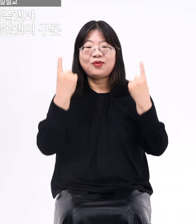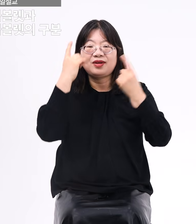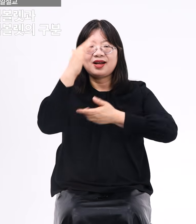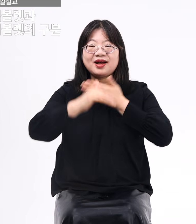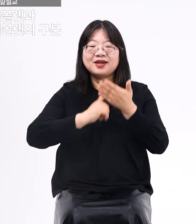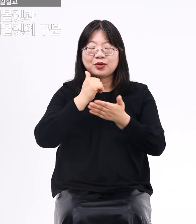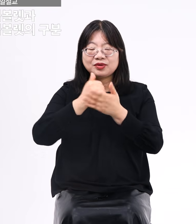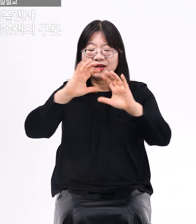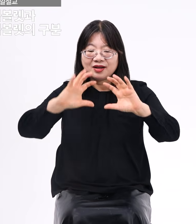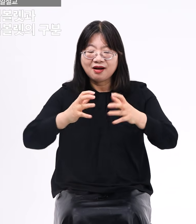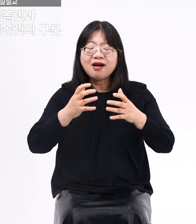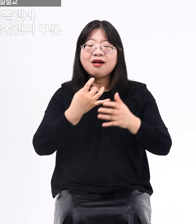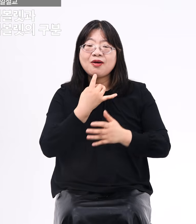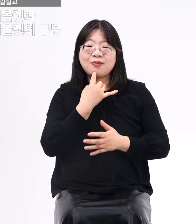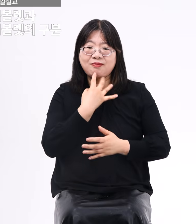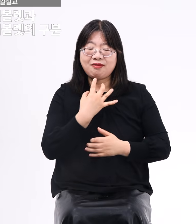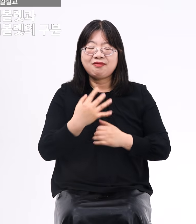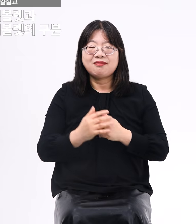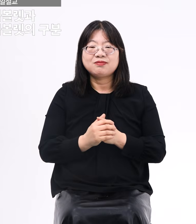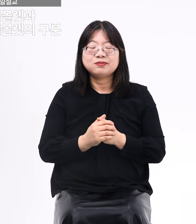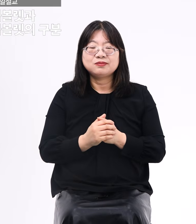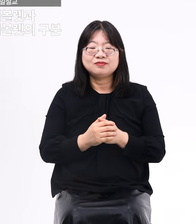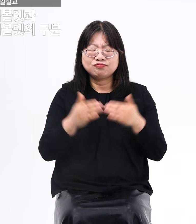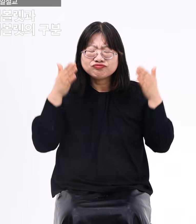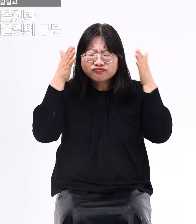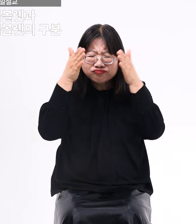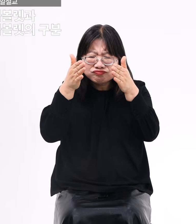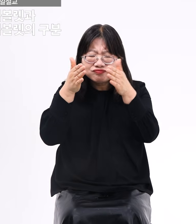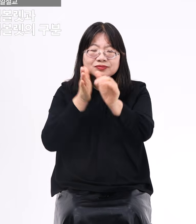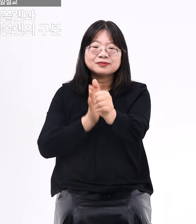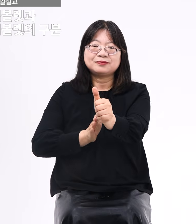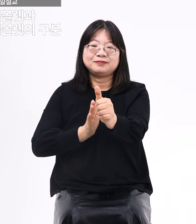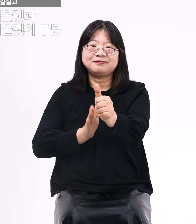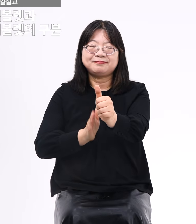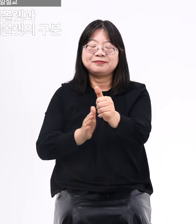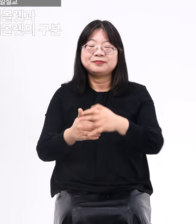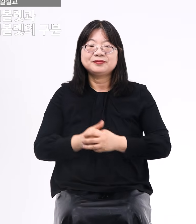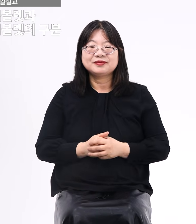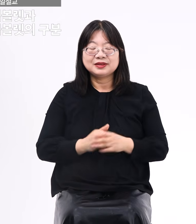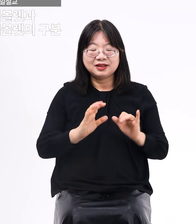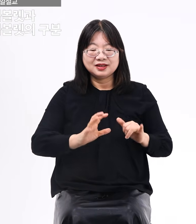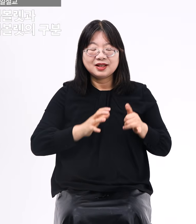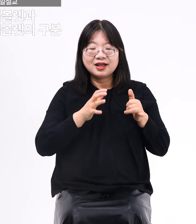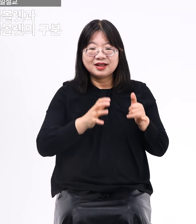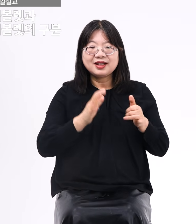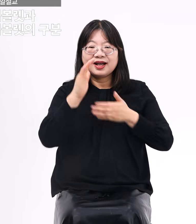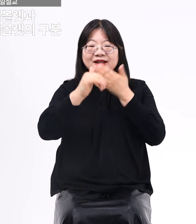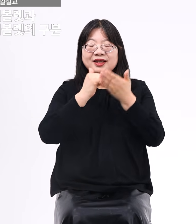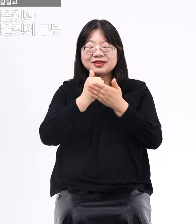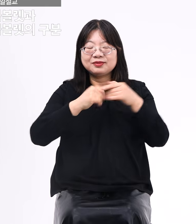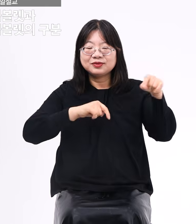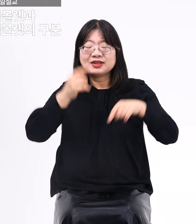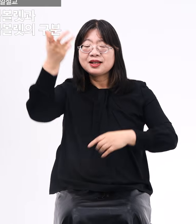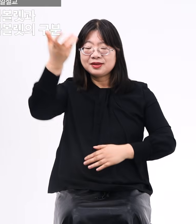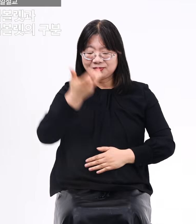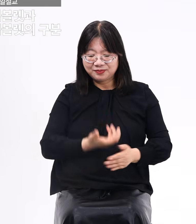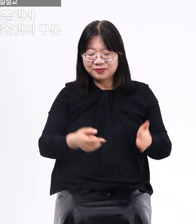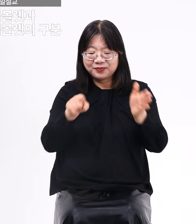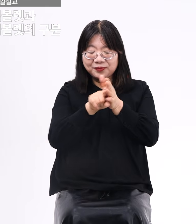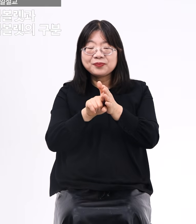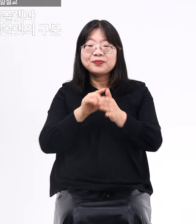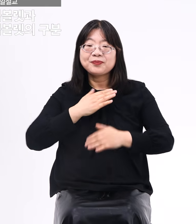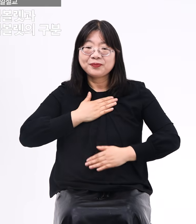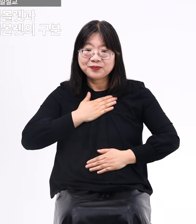하나님의 나라에만 관심을 가져야 돼. 이 땅에 그분의 통치가 임하도록.